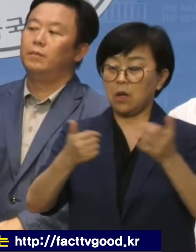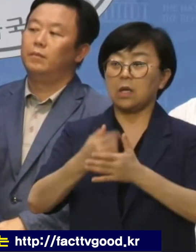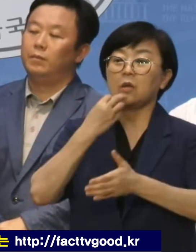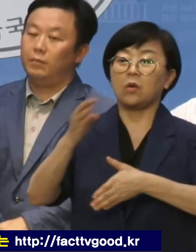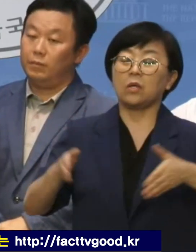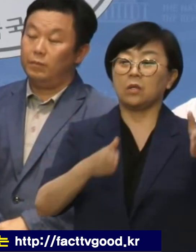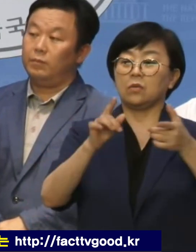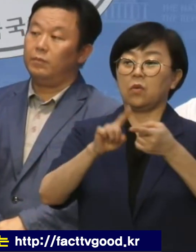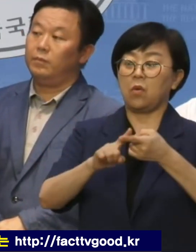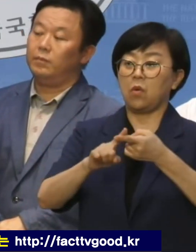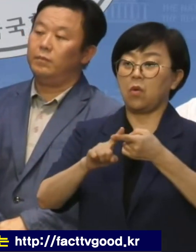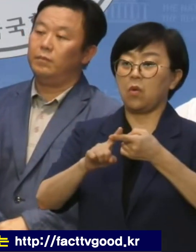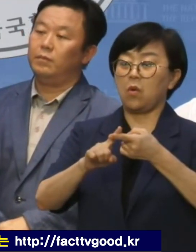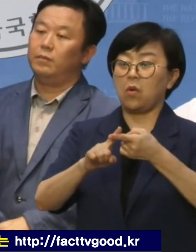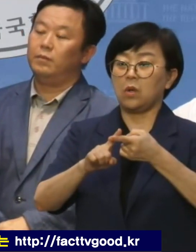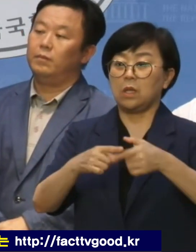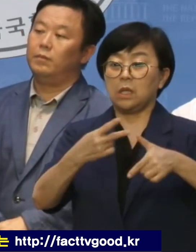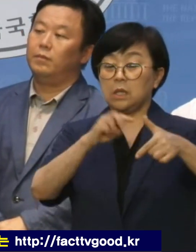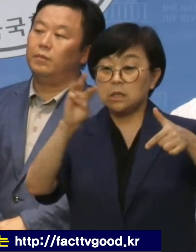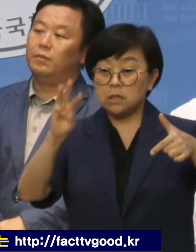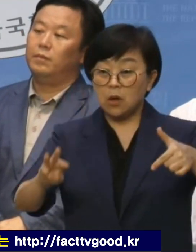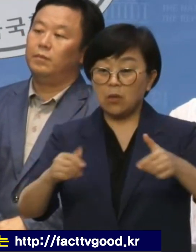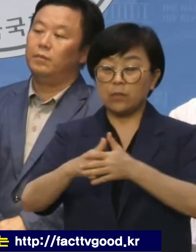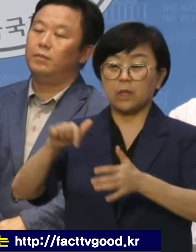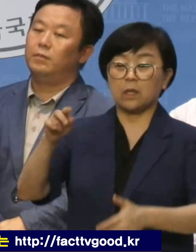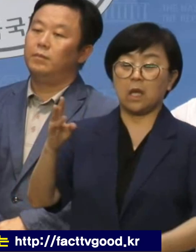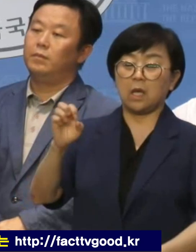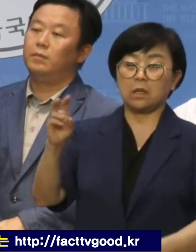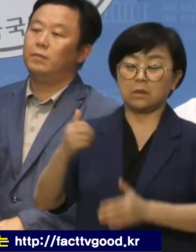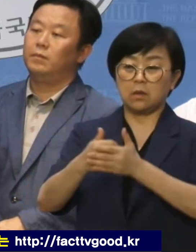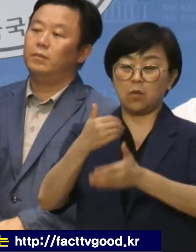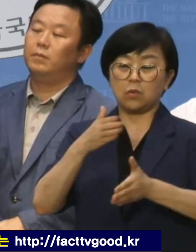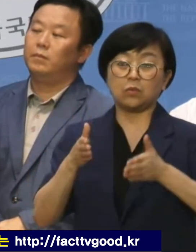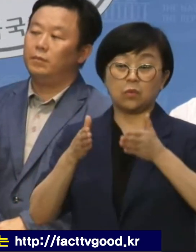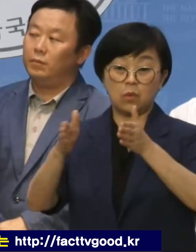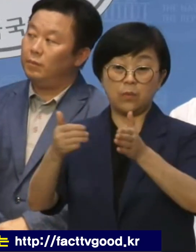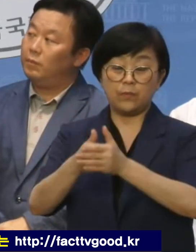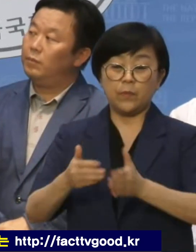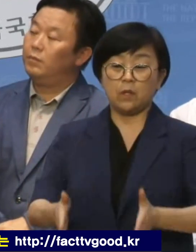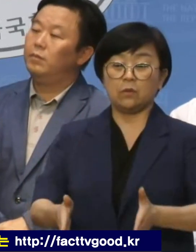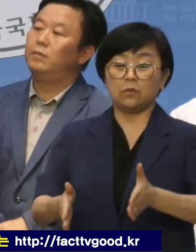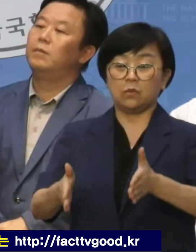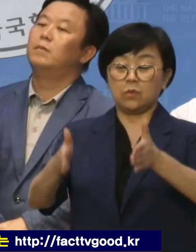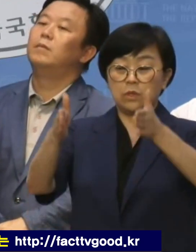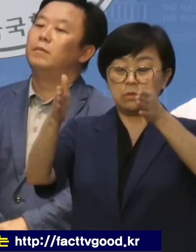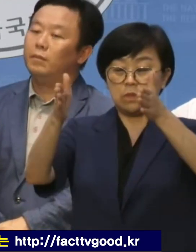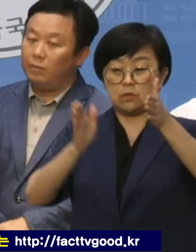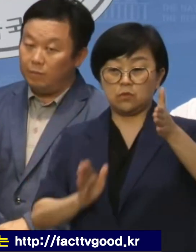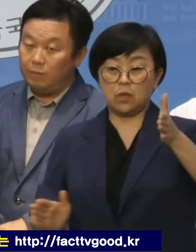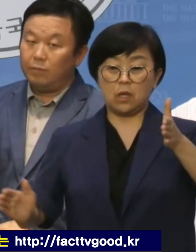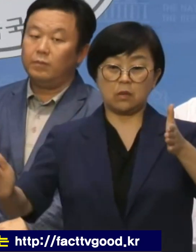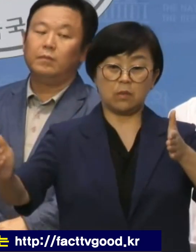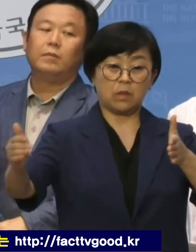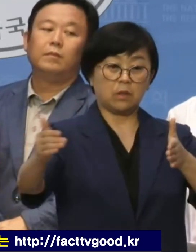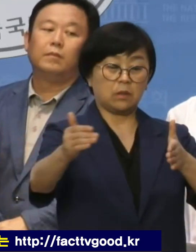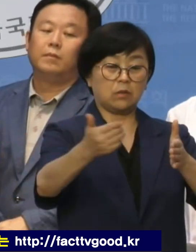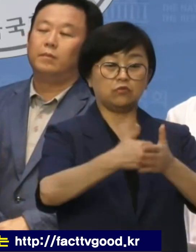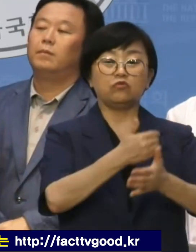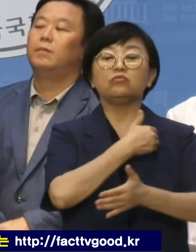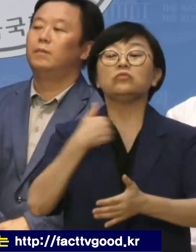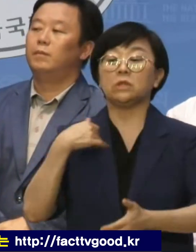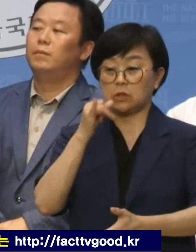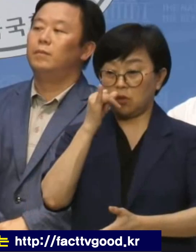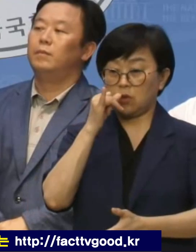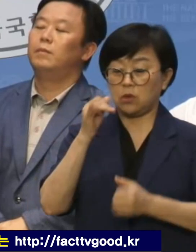경기도 김동현 지사님께서도 말씀하신 것처럼 인천 계양 사례, 고속도로 사례를 보더라도 도심지를 우회해서 노선이 변경된 사례는 충분히